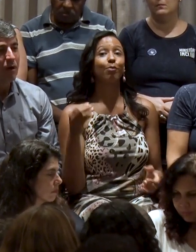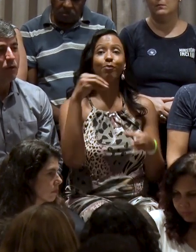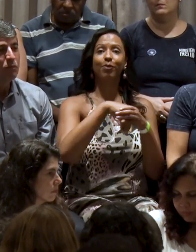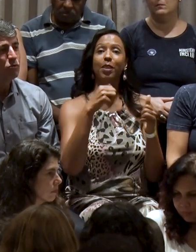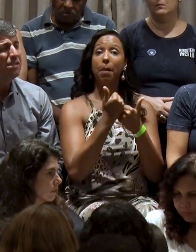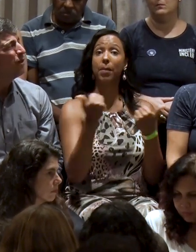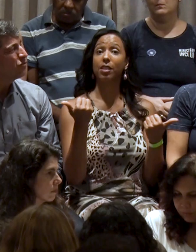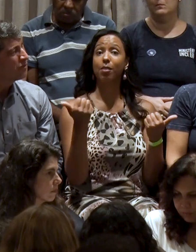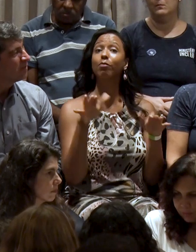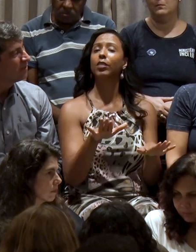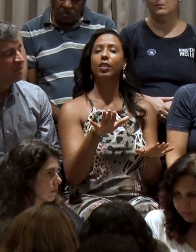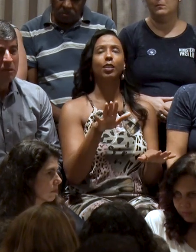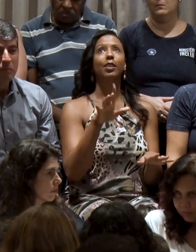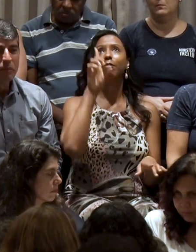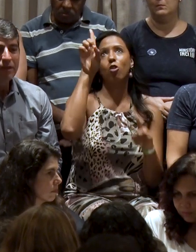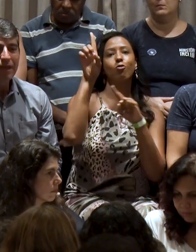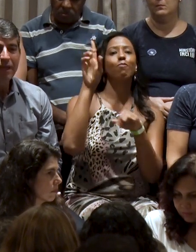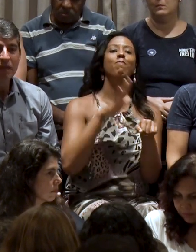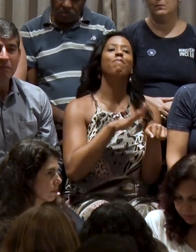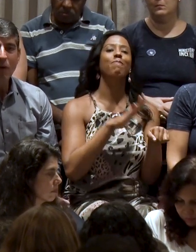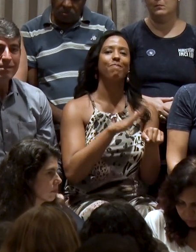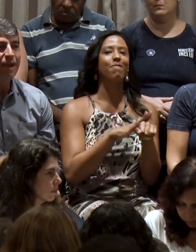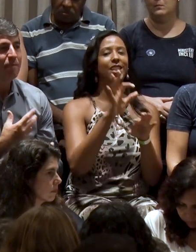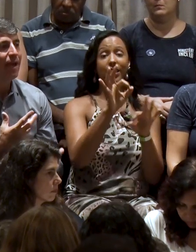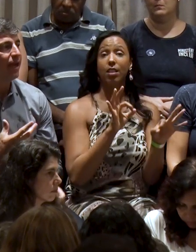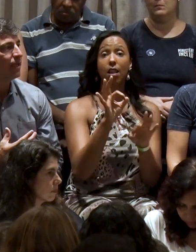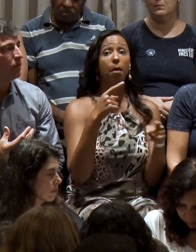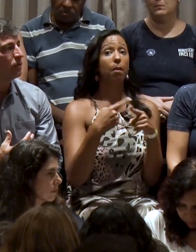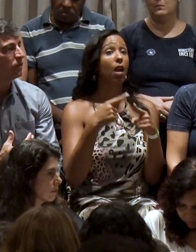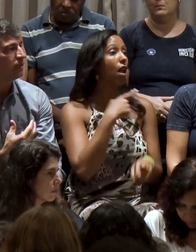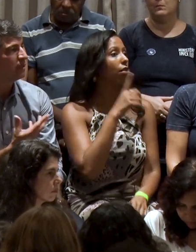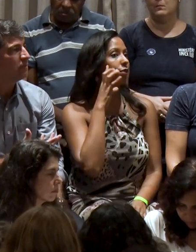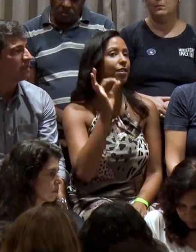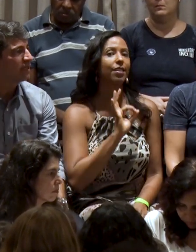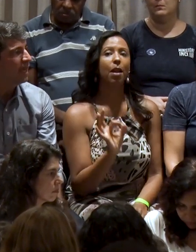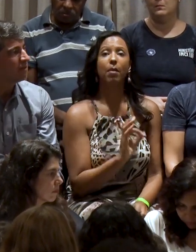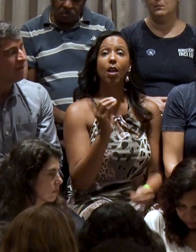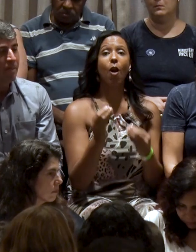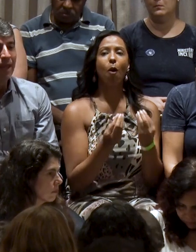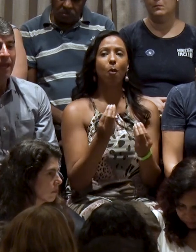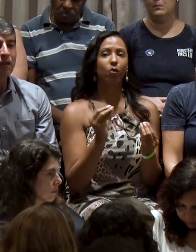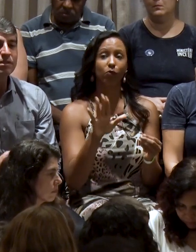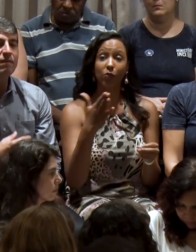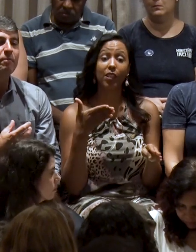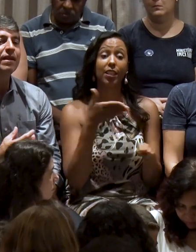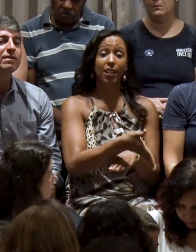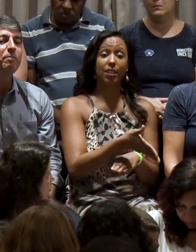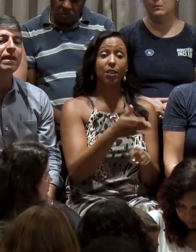coisa muito de Deus. Porque mal sabia ela que quando entrasse nesse ministério, ela não estava apenas